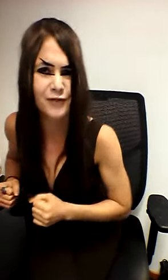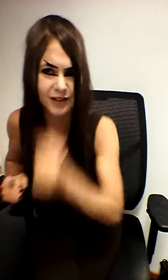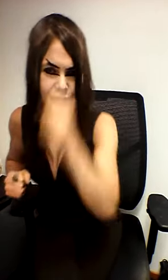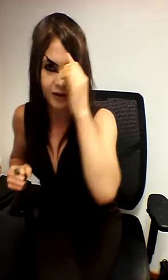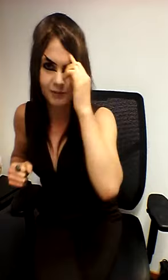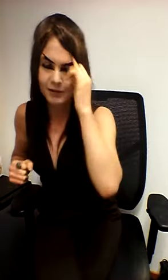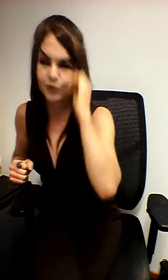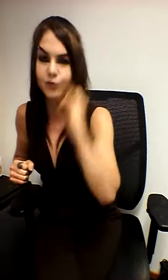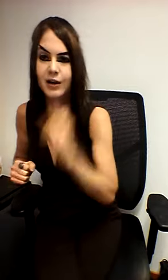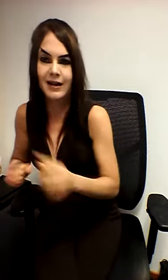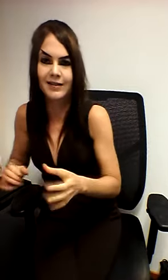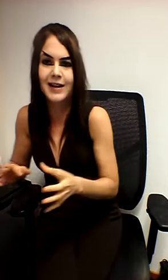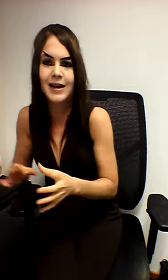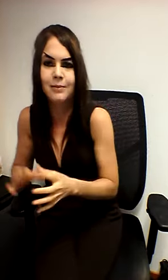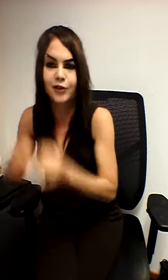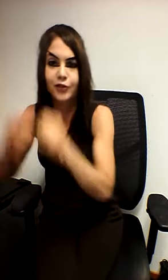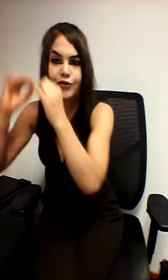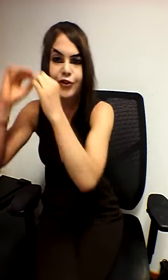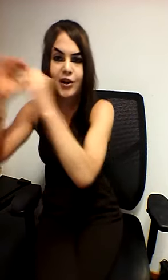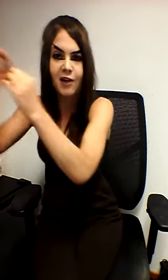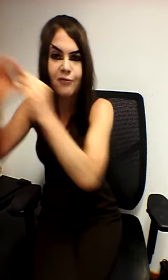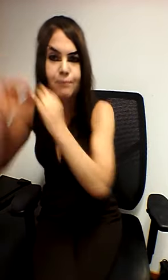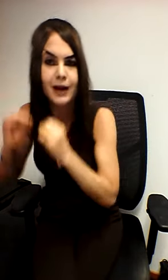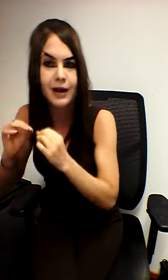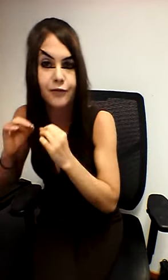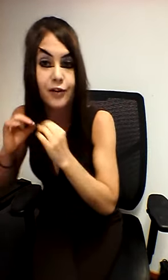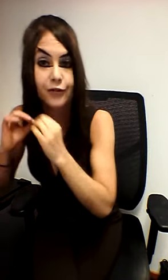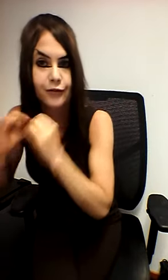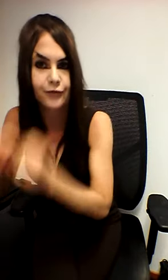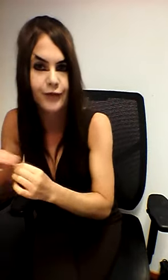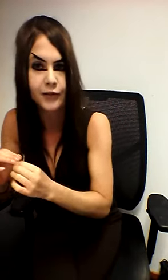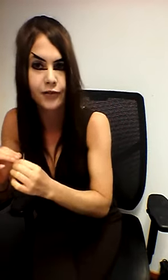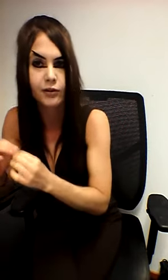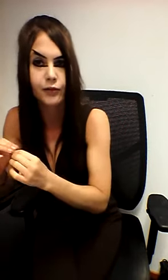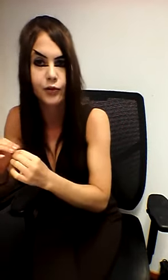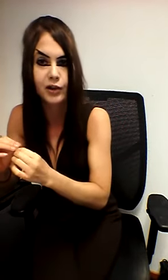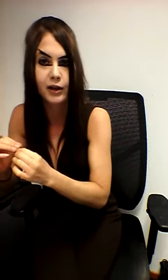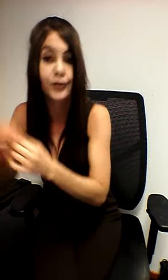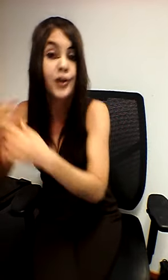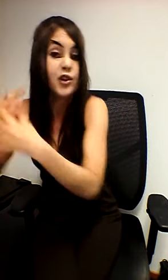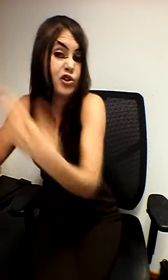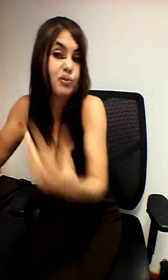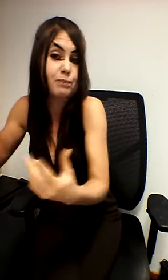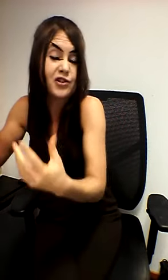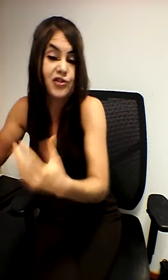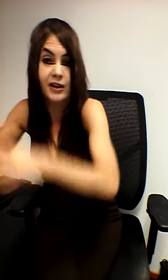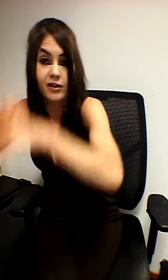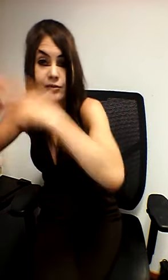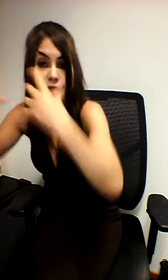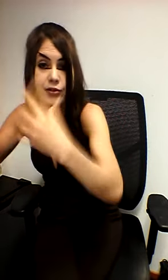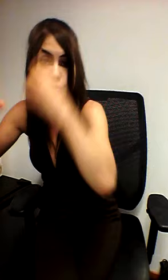verward worden met elkaar. Namelijk de afbraak van vet, dat wil zeggen de splitsing van